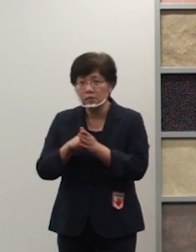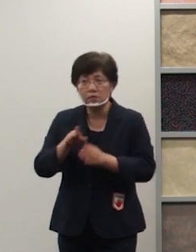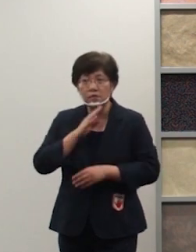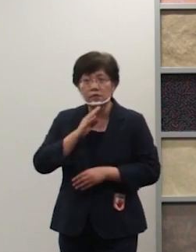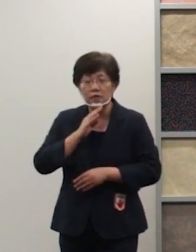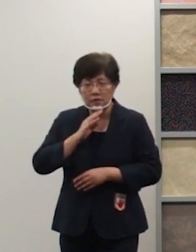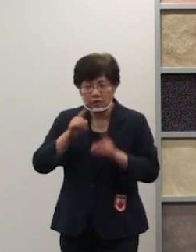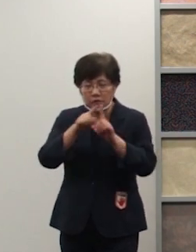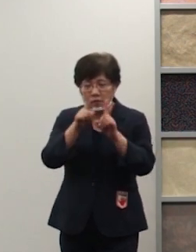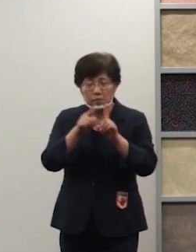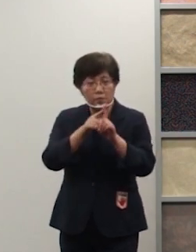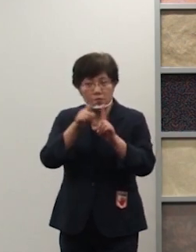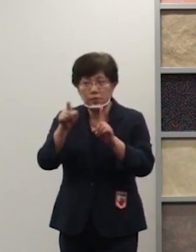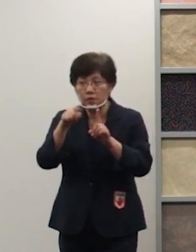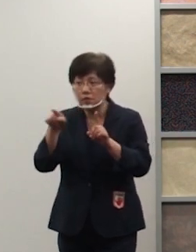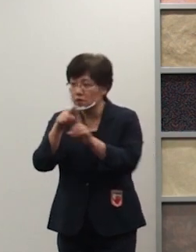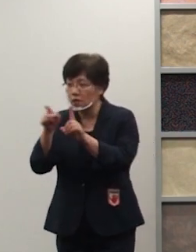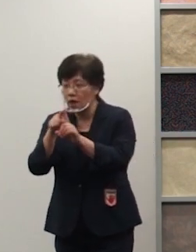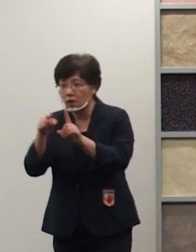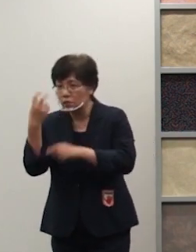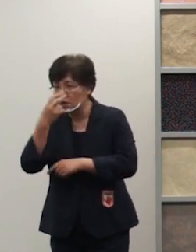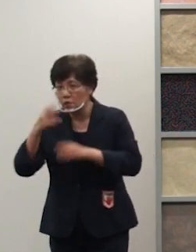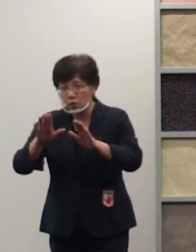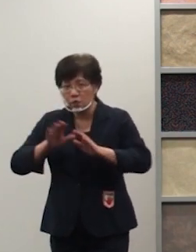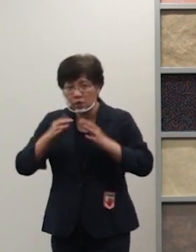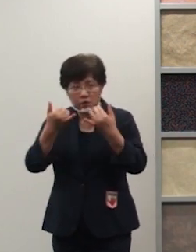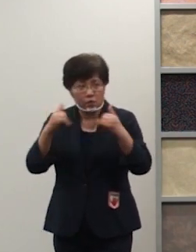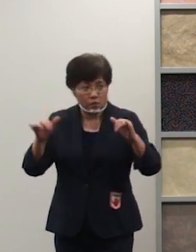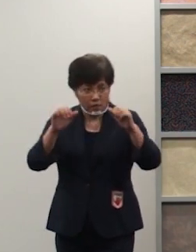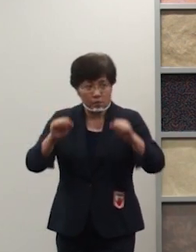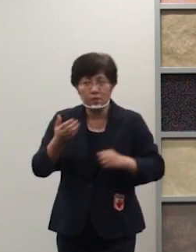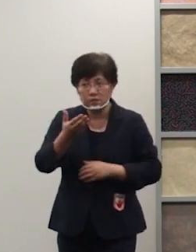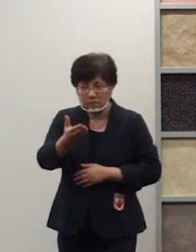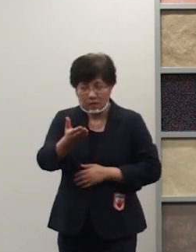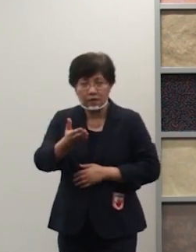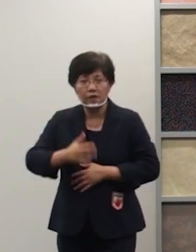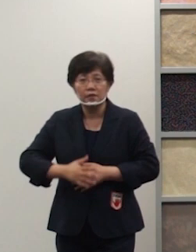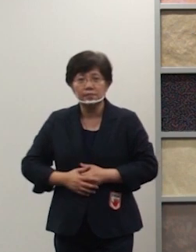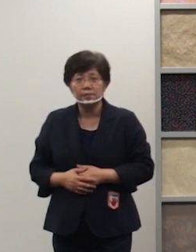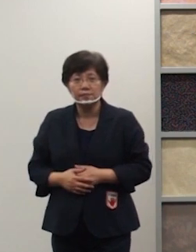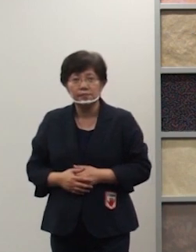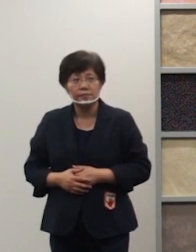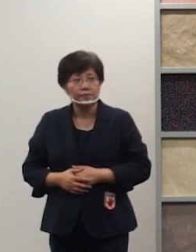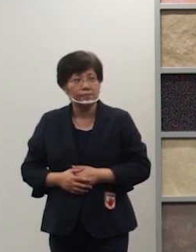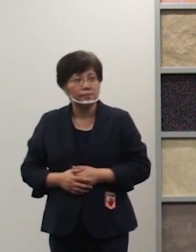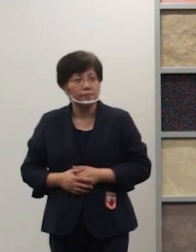で PCR を受けたケースというのは確認されているんでしょうか。もし分かれば教えてください。